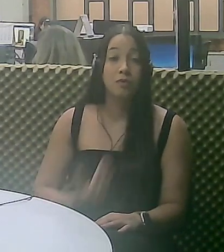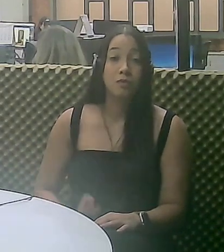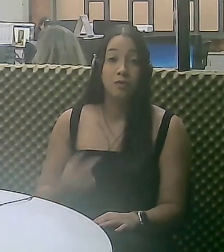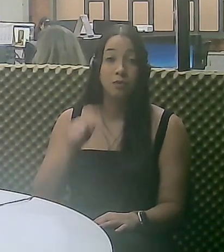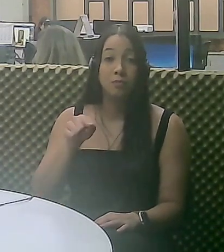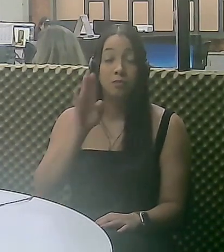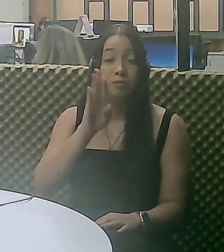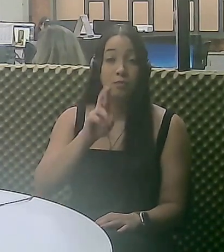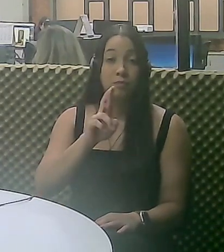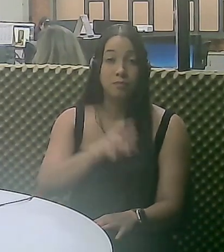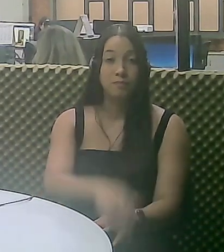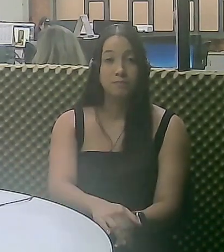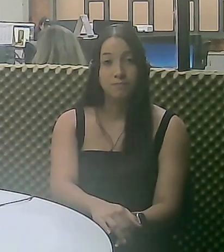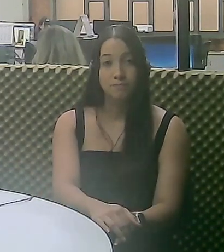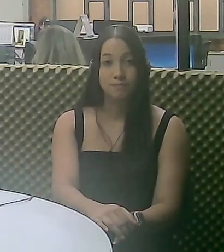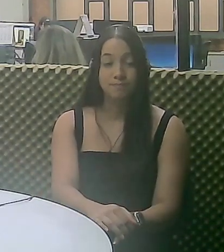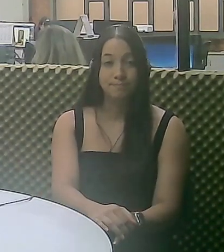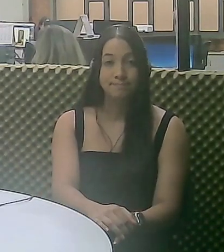plantãofiscal@uberlandia.mg.gov.br.